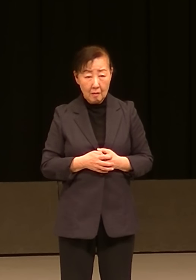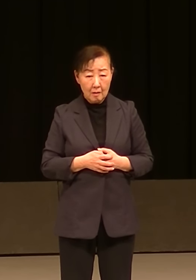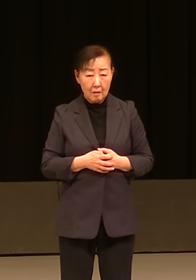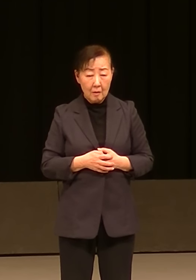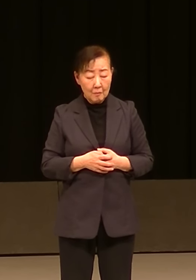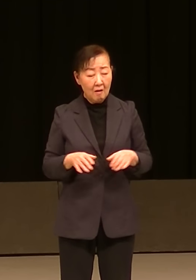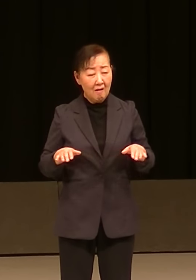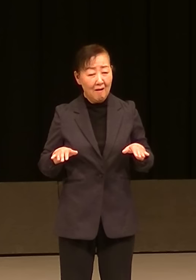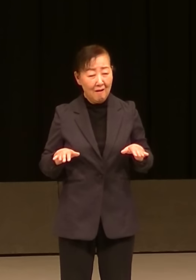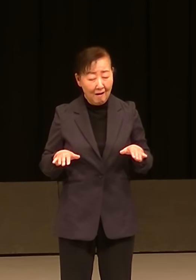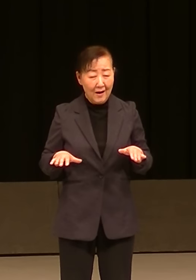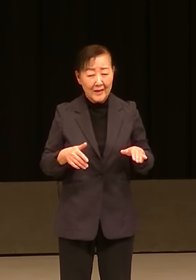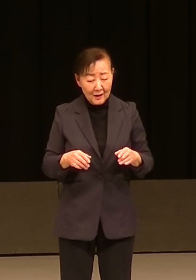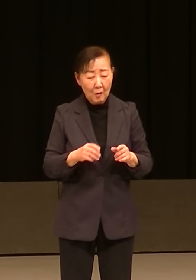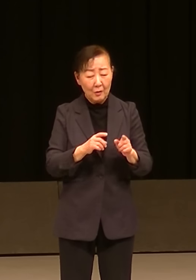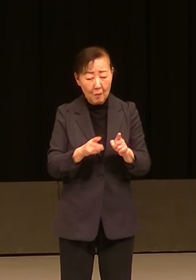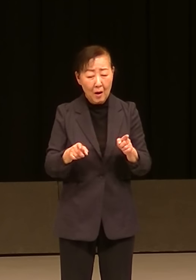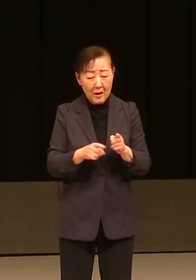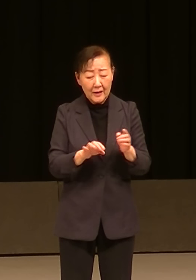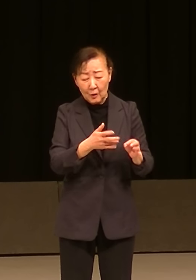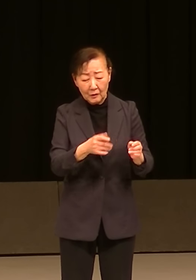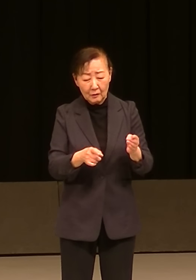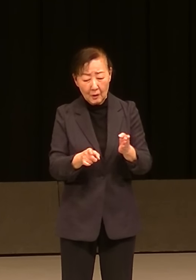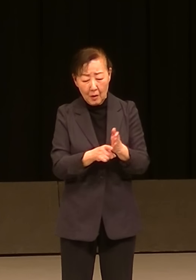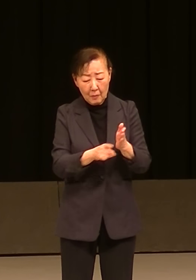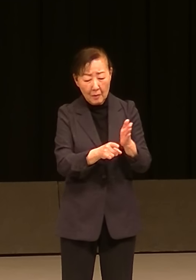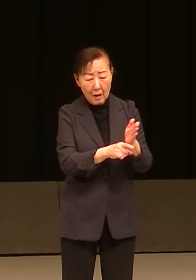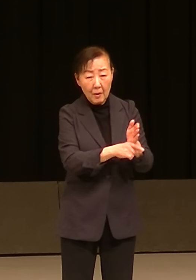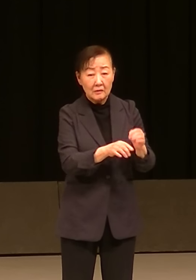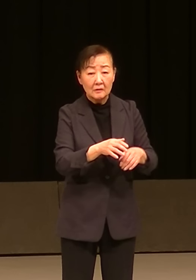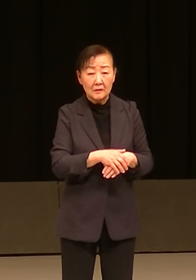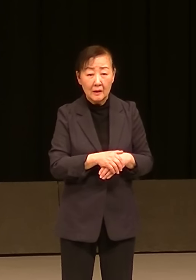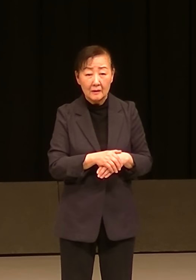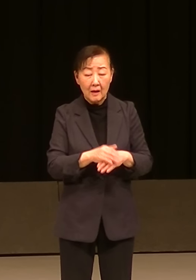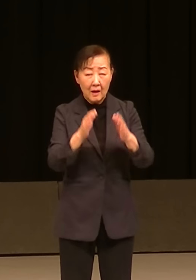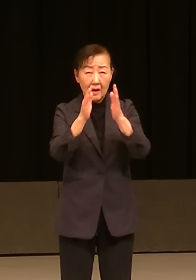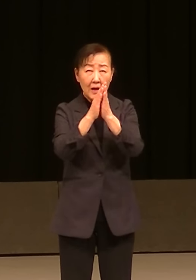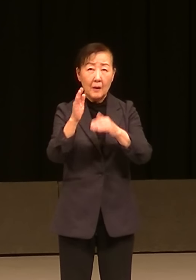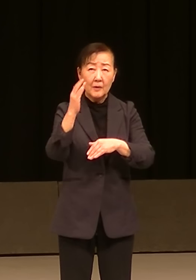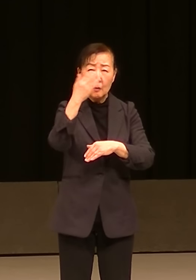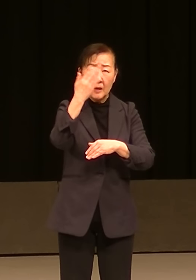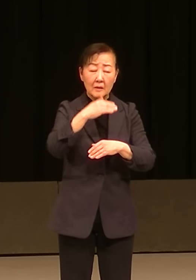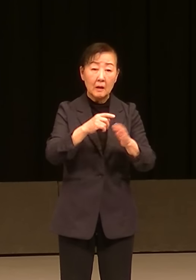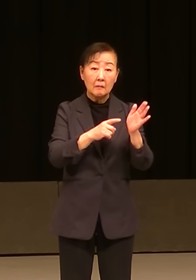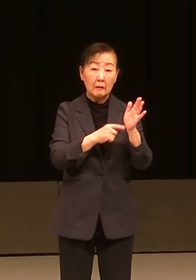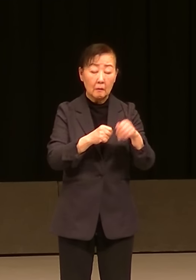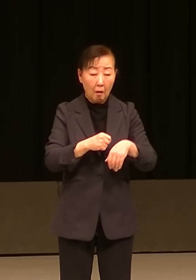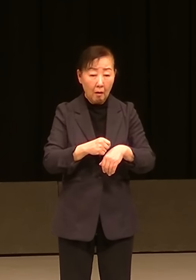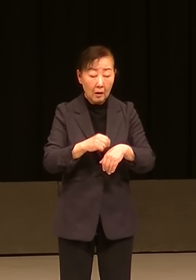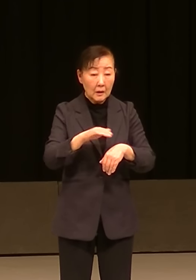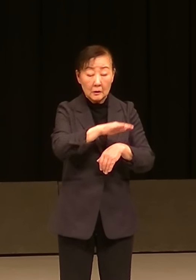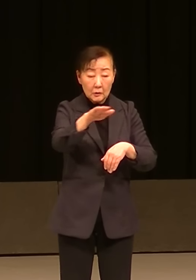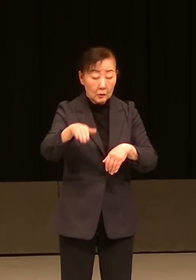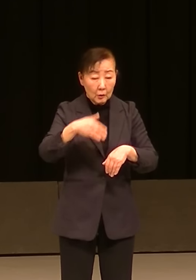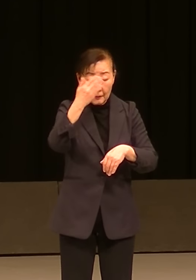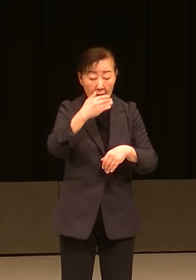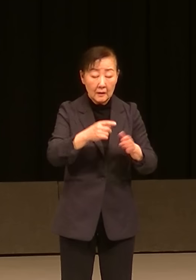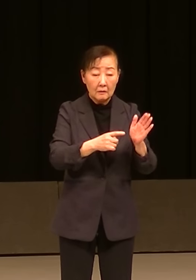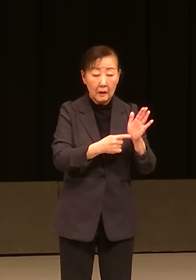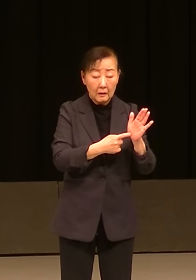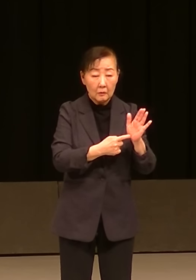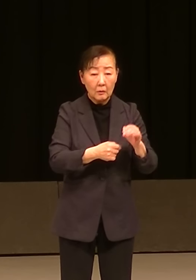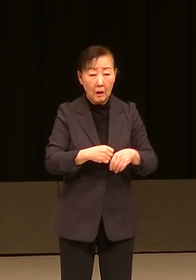胸びれがつきまくりきってしまって、神の見えざる手とか、市場の見えざる